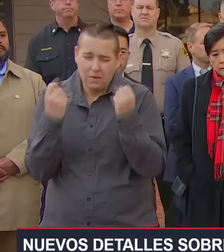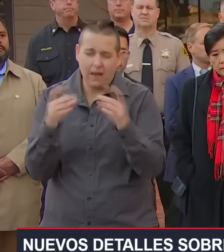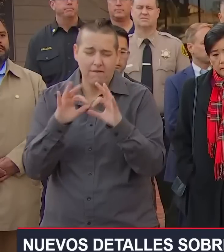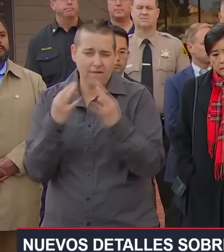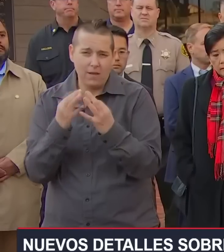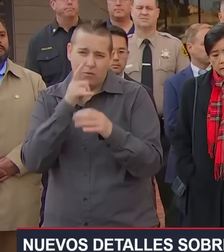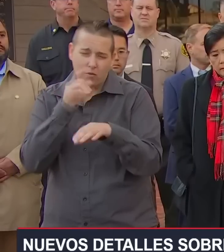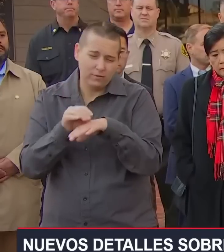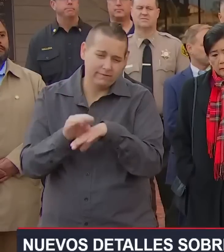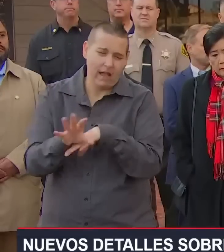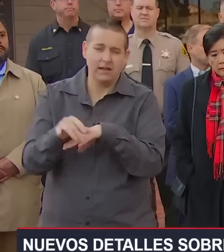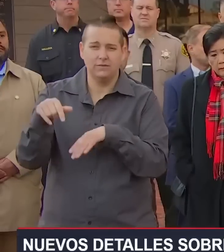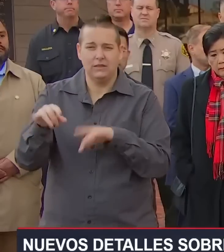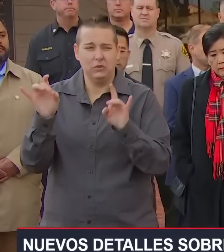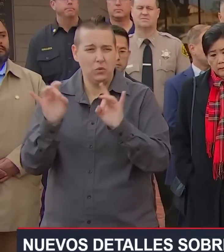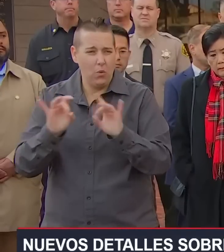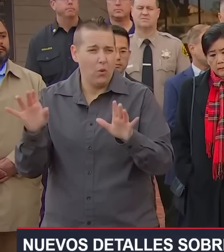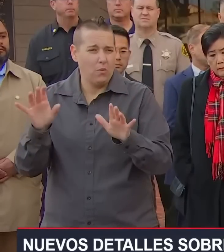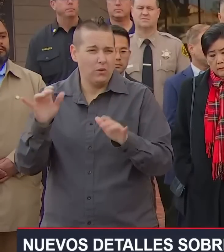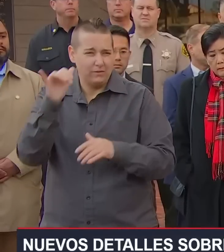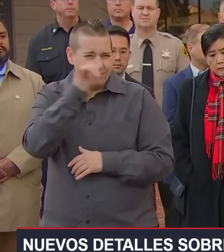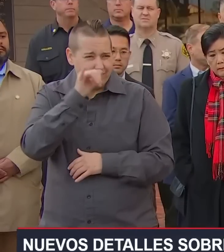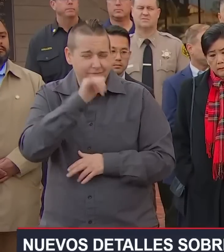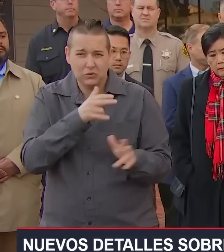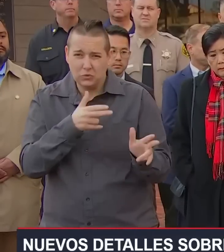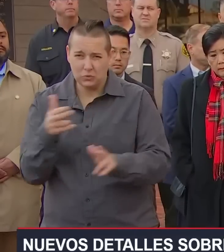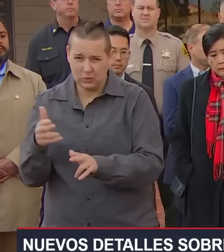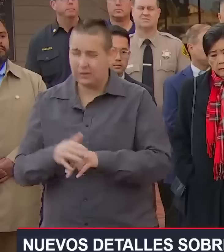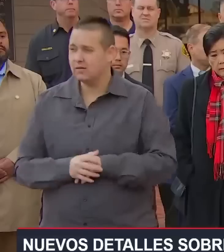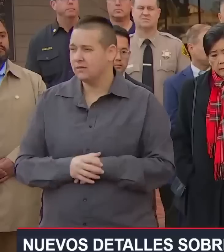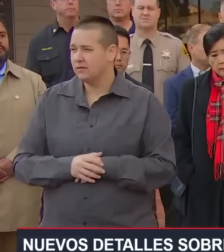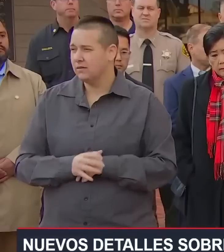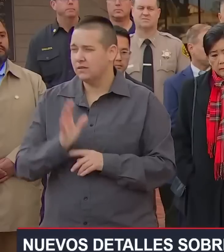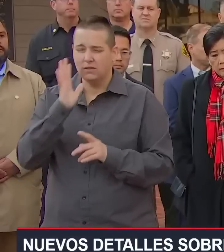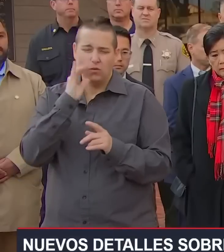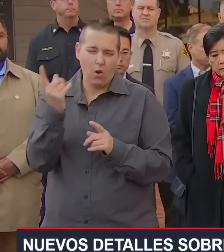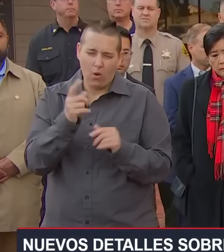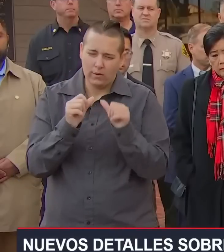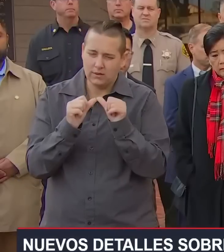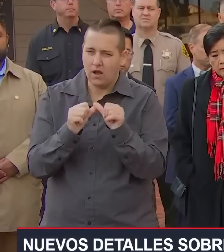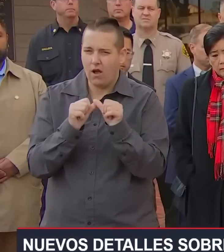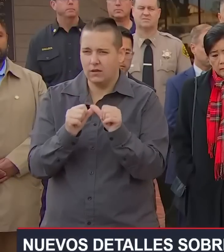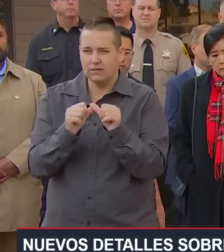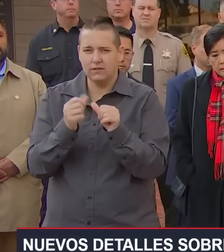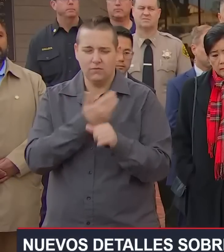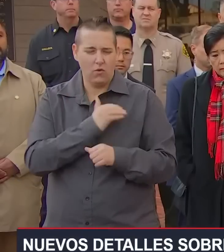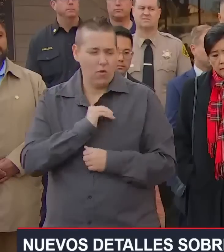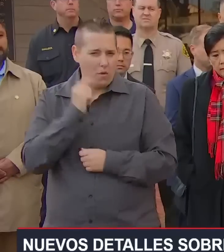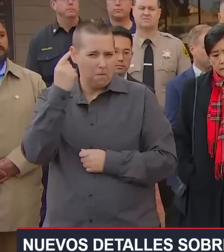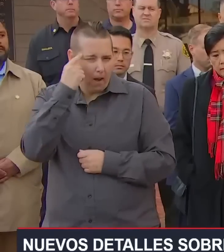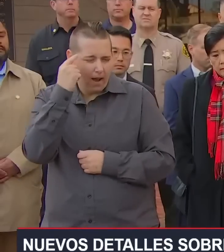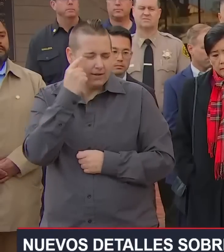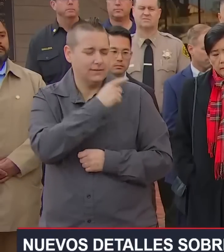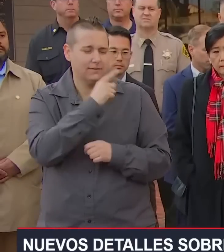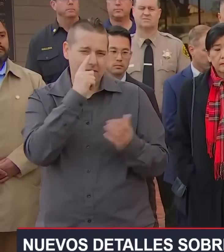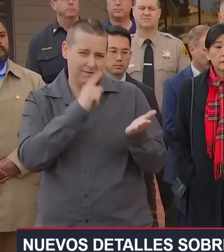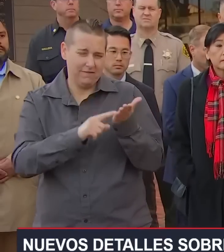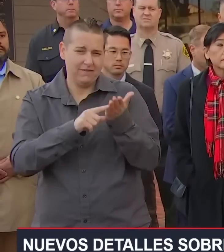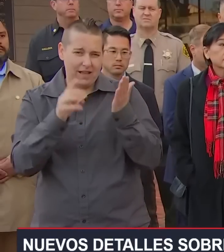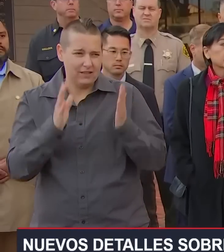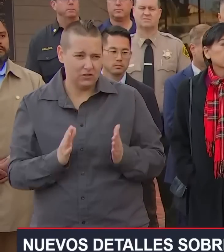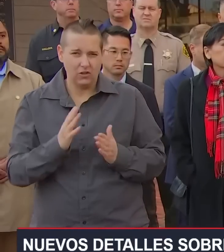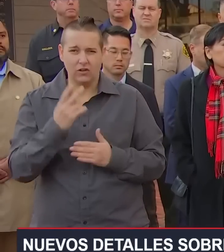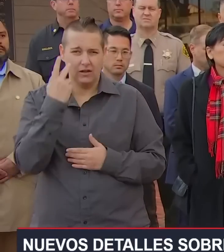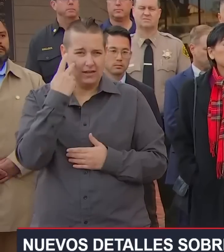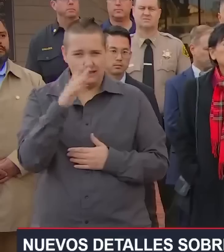del alguaciles se une a nosotros para expresar nuestras condolencias a